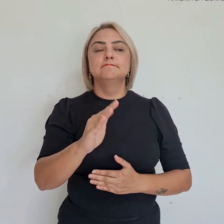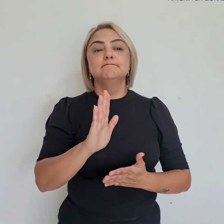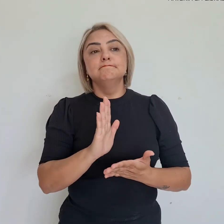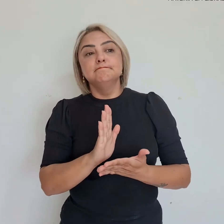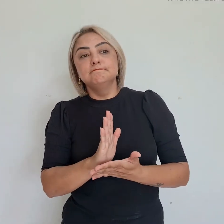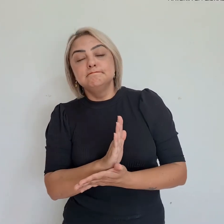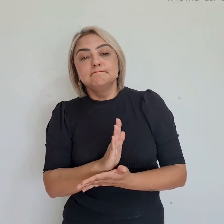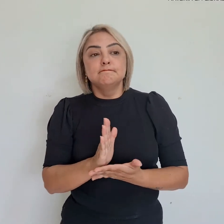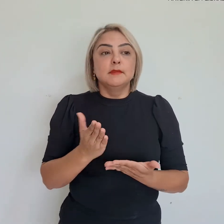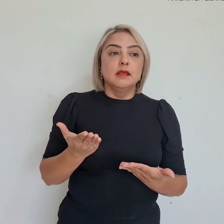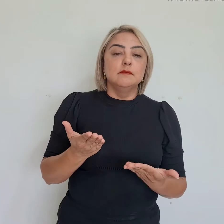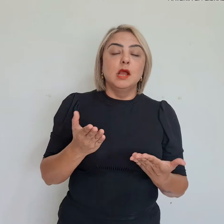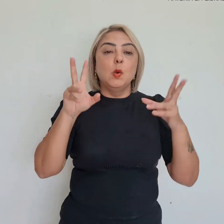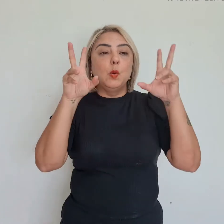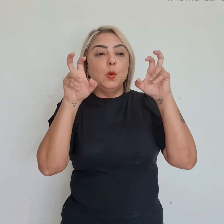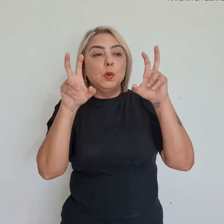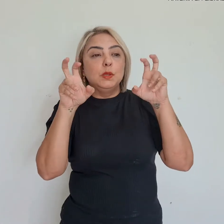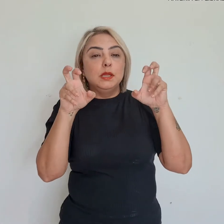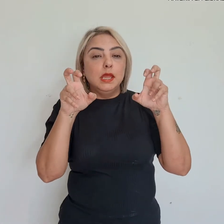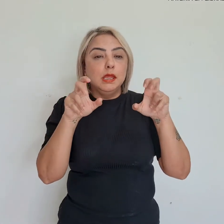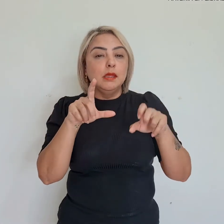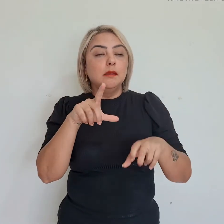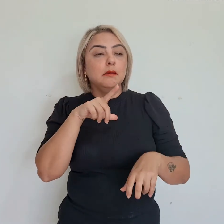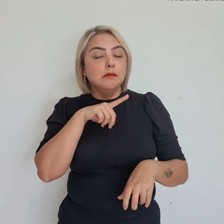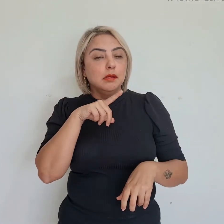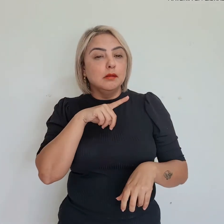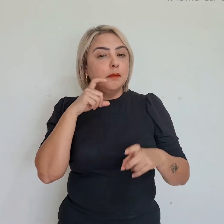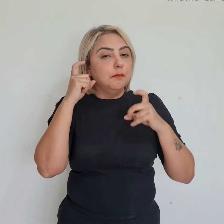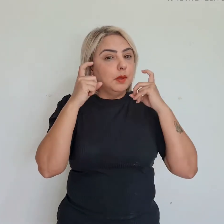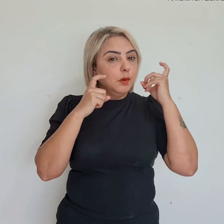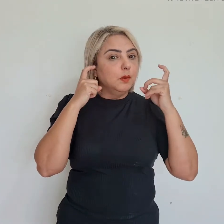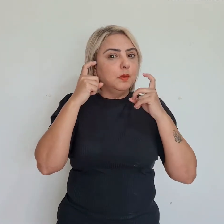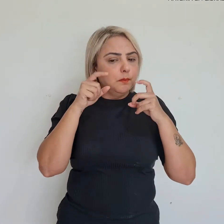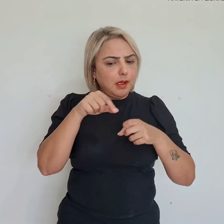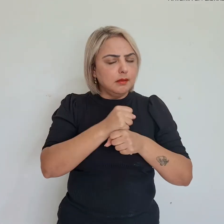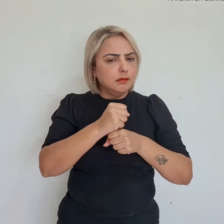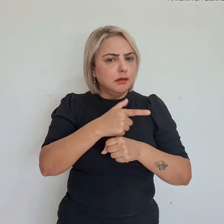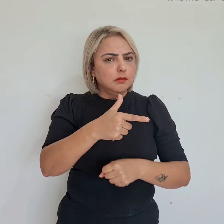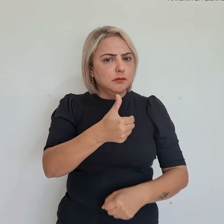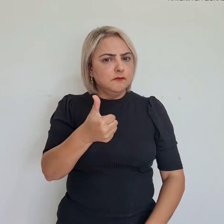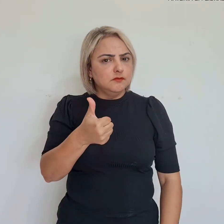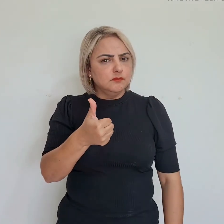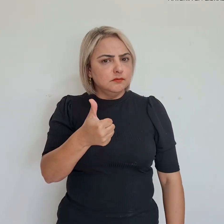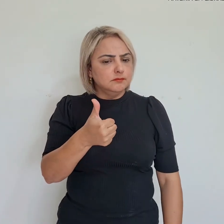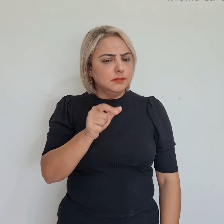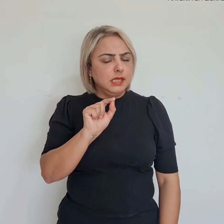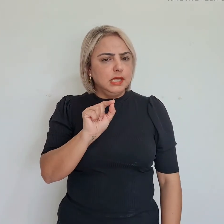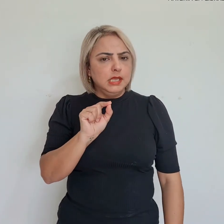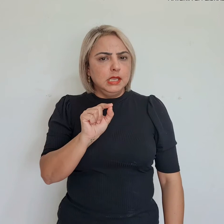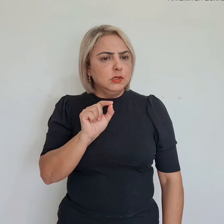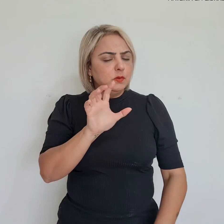seja o assunto que a gente mais tenha de se preocupar este ano. Isso não vai impactar apenas